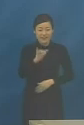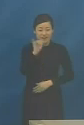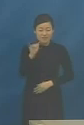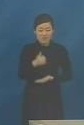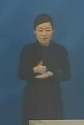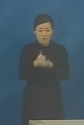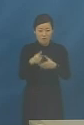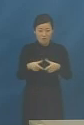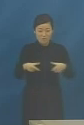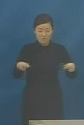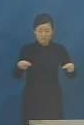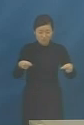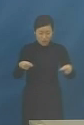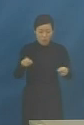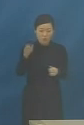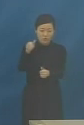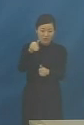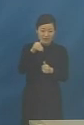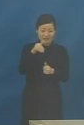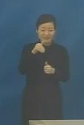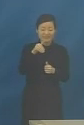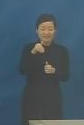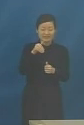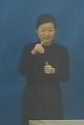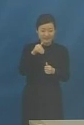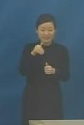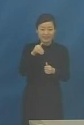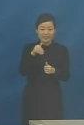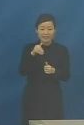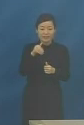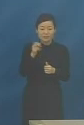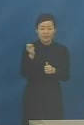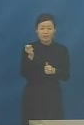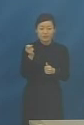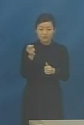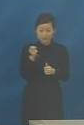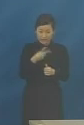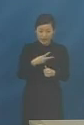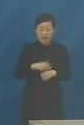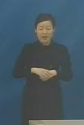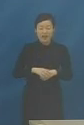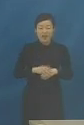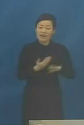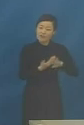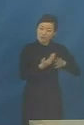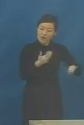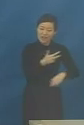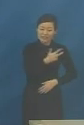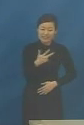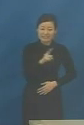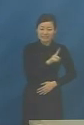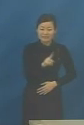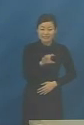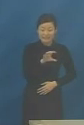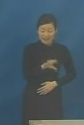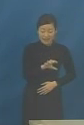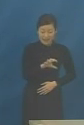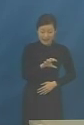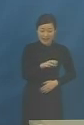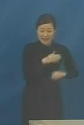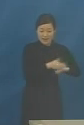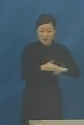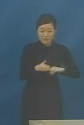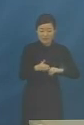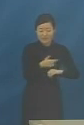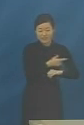ご招待と併せましてa まああの例えばジビエ料理をはじめですねリビオはじめとし